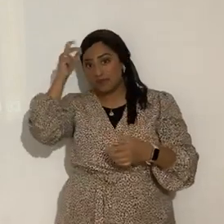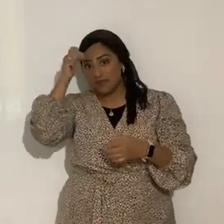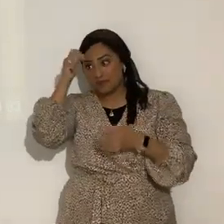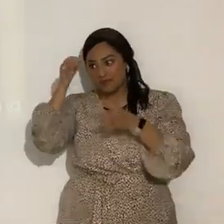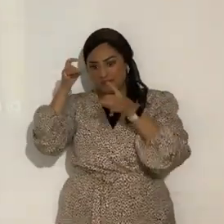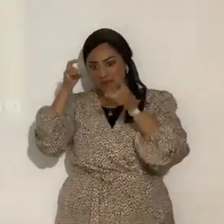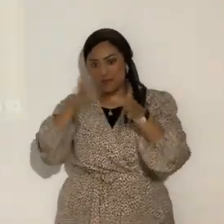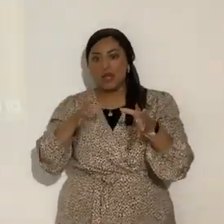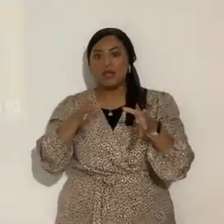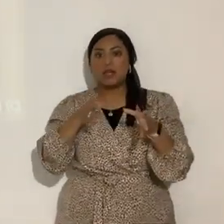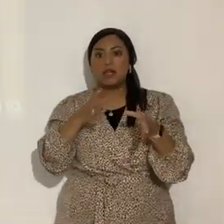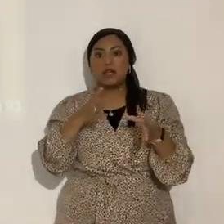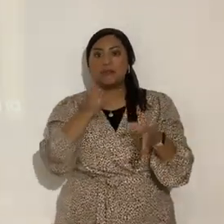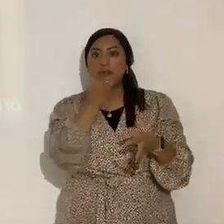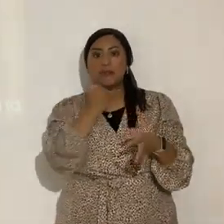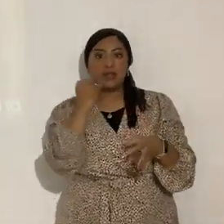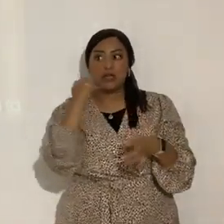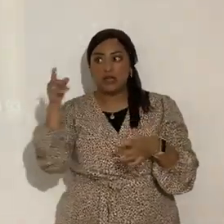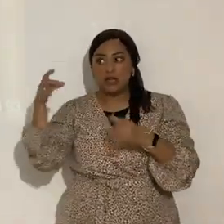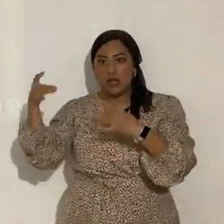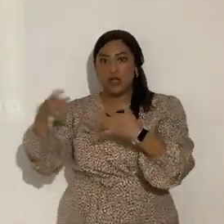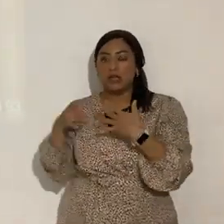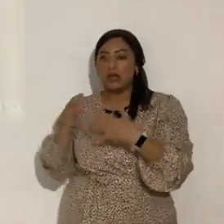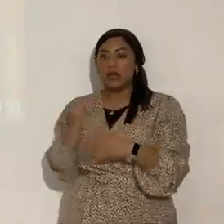al pueblo elegido, nos odia,